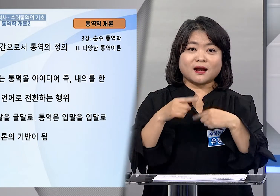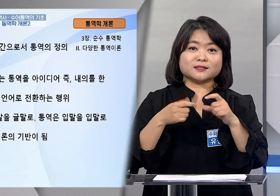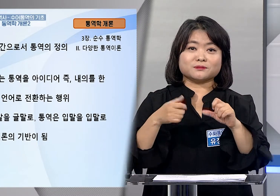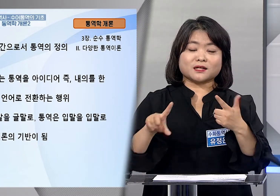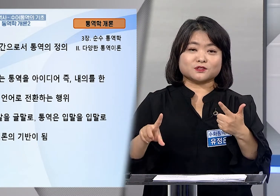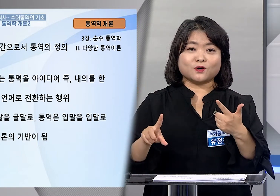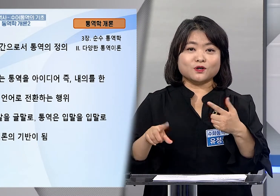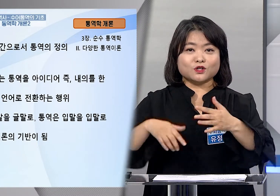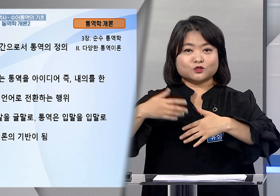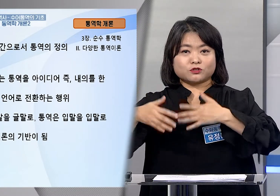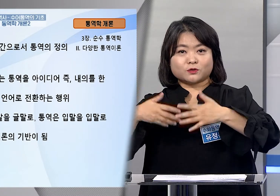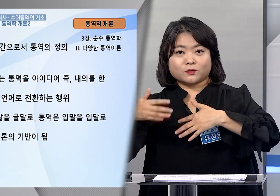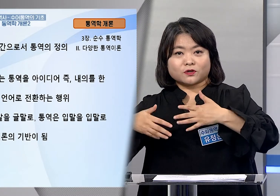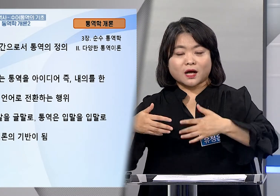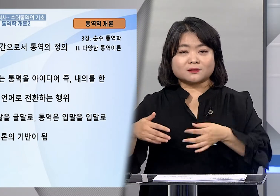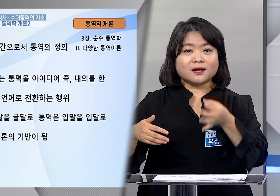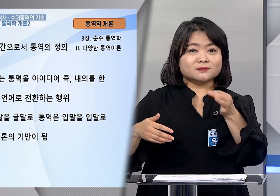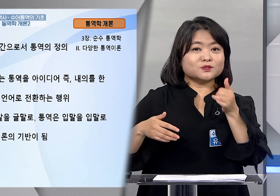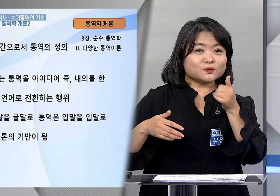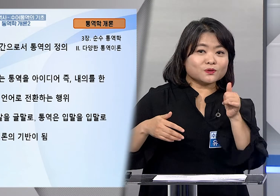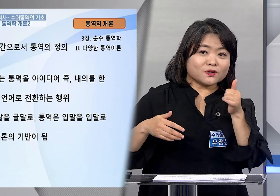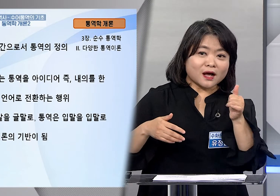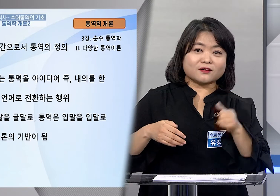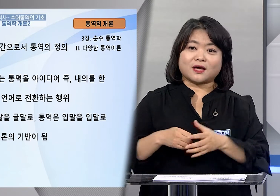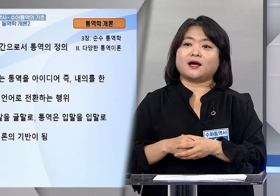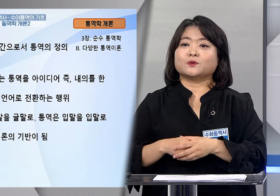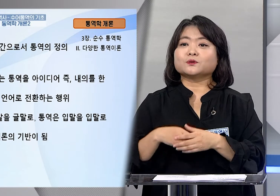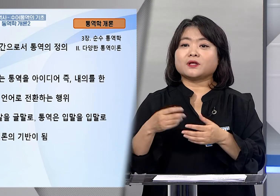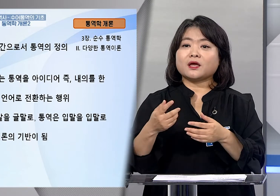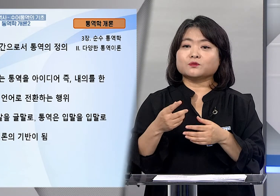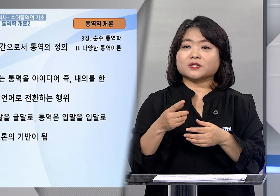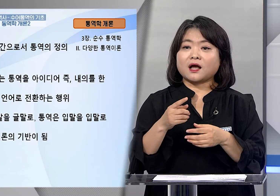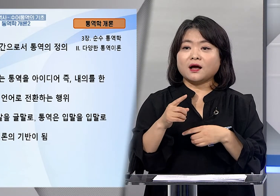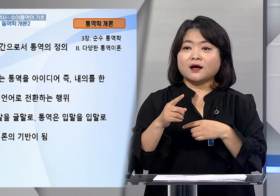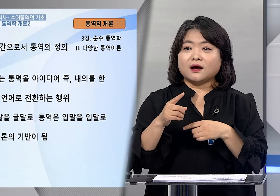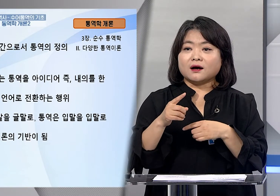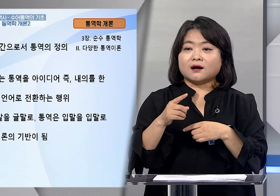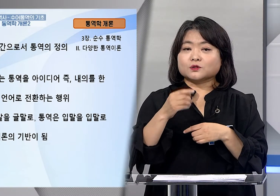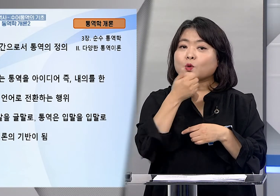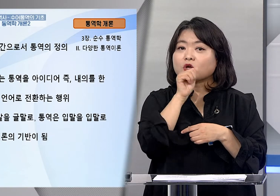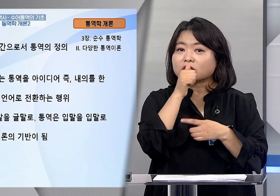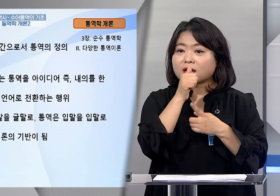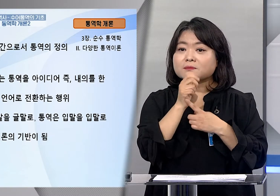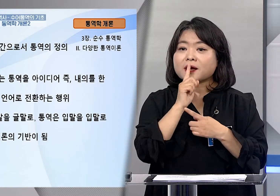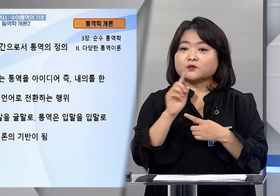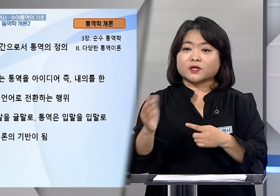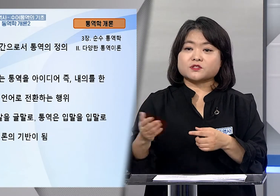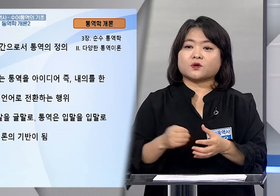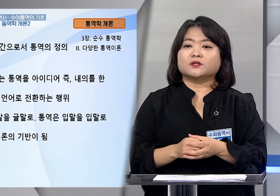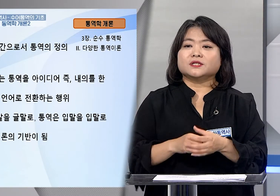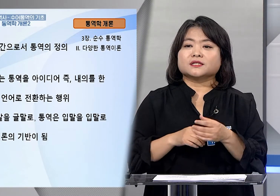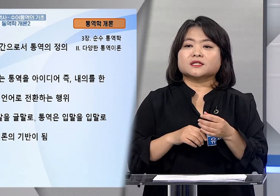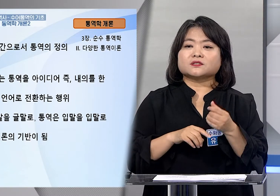달라집니다. 그렇죠? 수화 통역을 하거나 음성 통역을 하거나 이럴 때 우리가 통역이라는 말이 되겠죠. 그래서